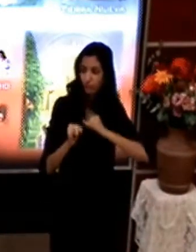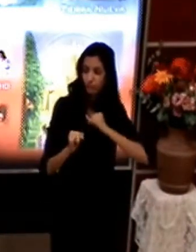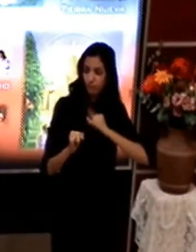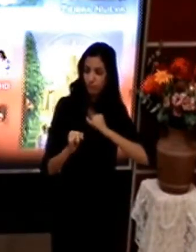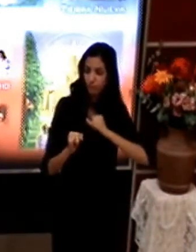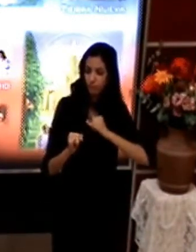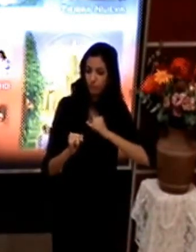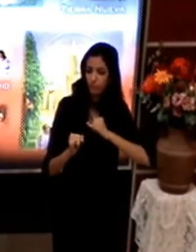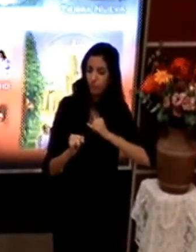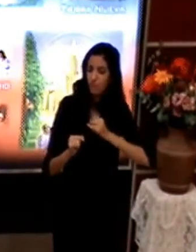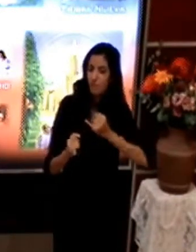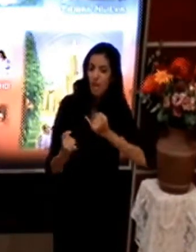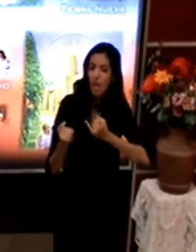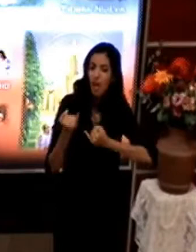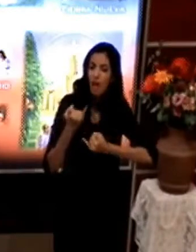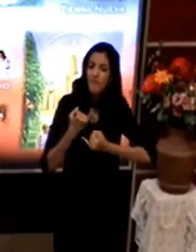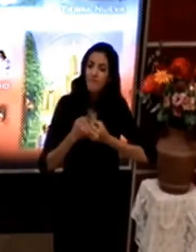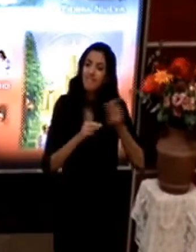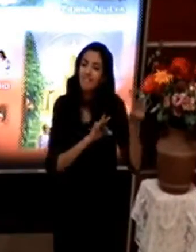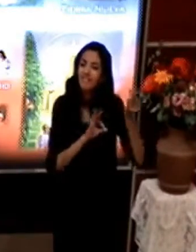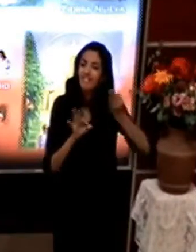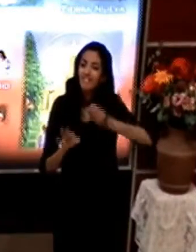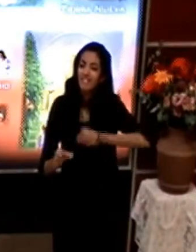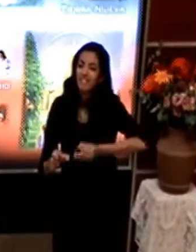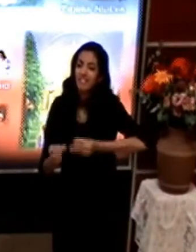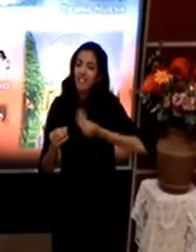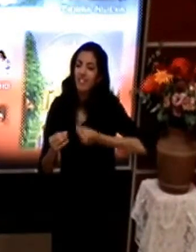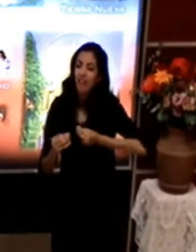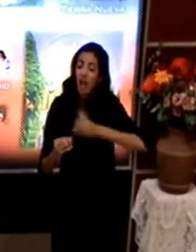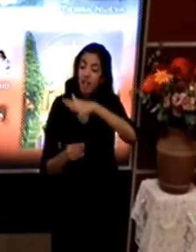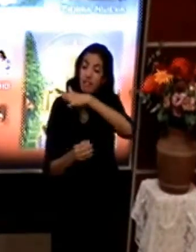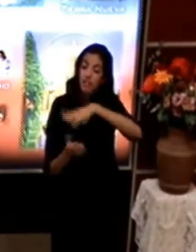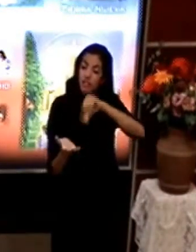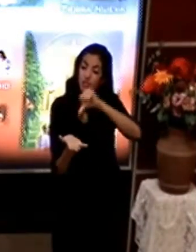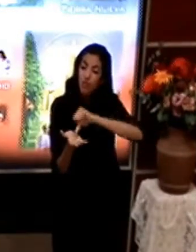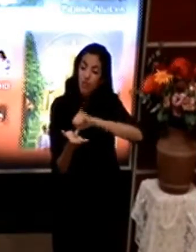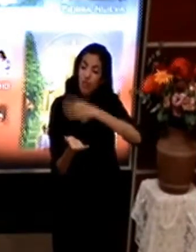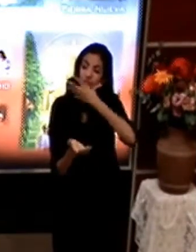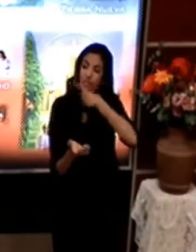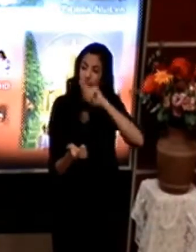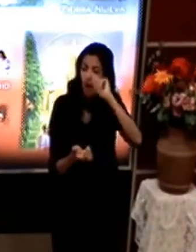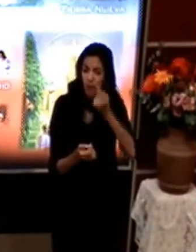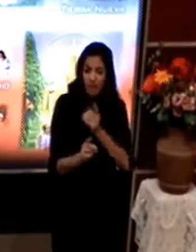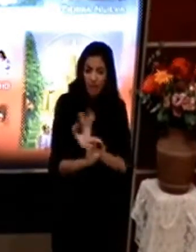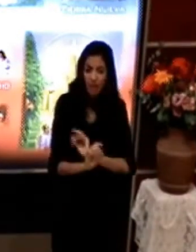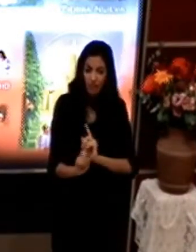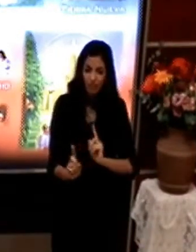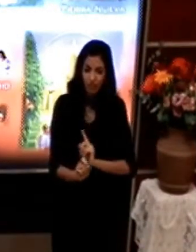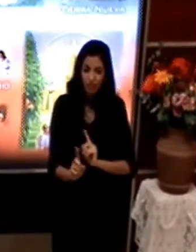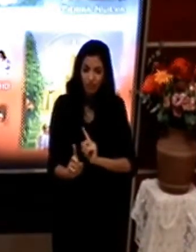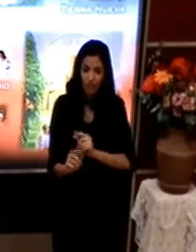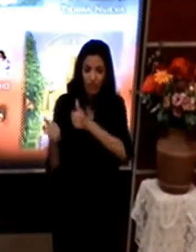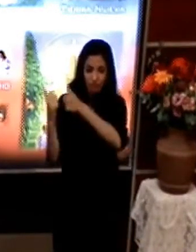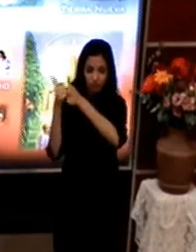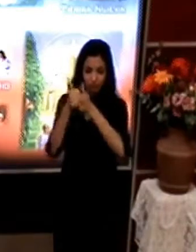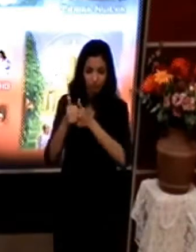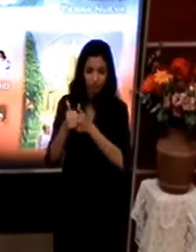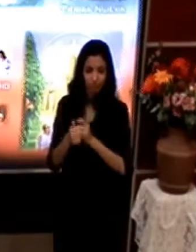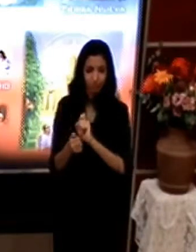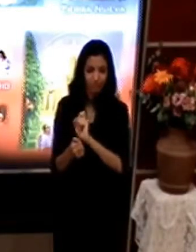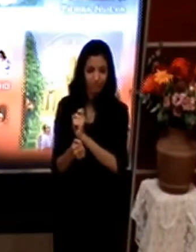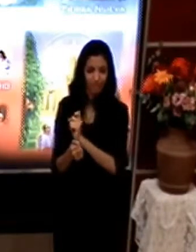que descenderá la santa ciudad, pero no vendrá sola, sino que vendrá acompañada ¿por